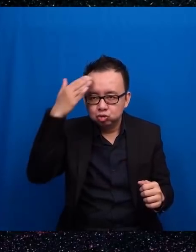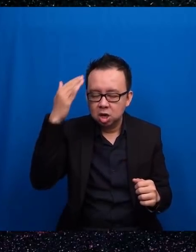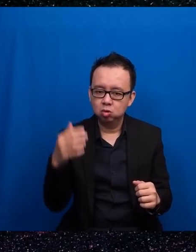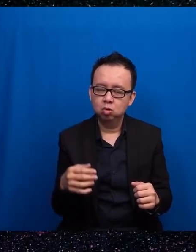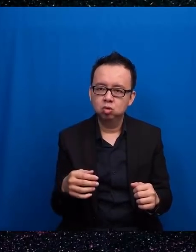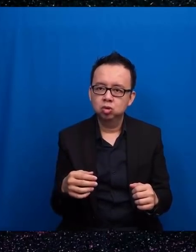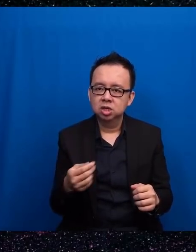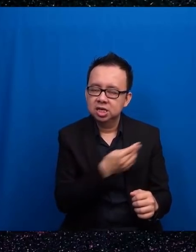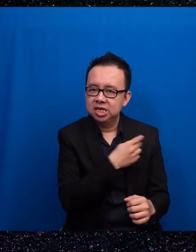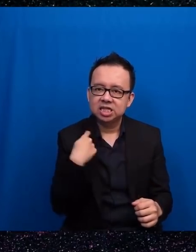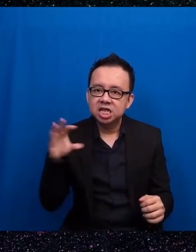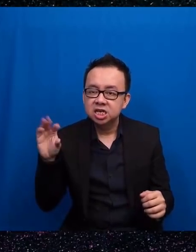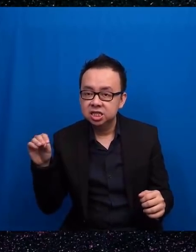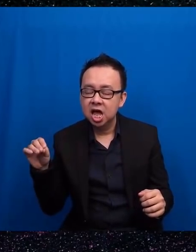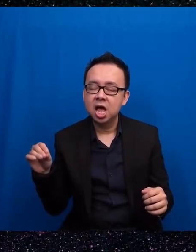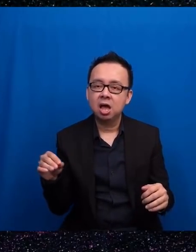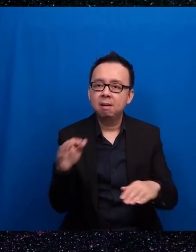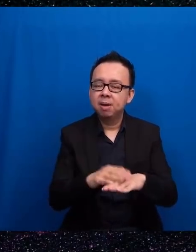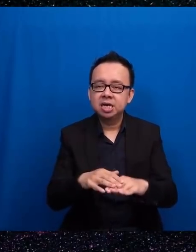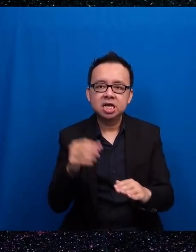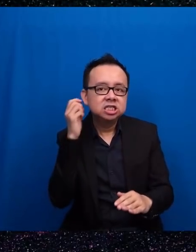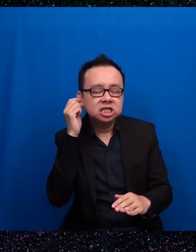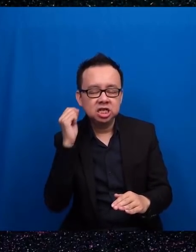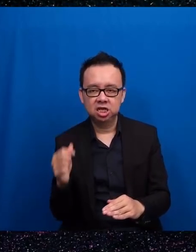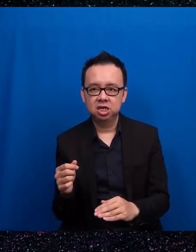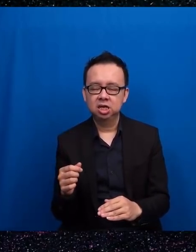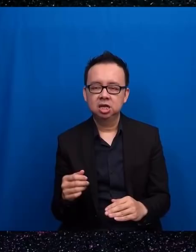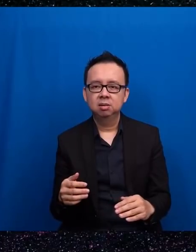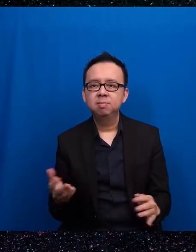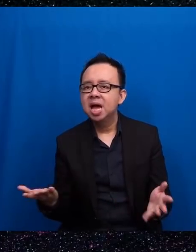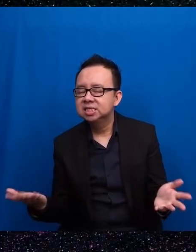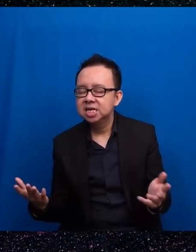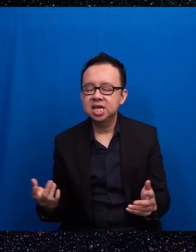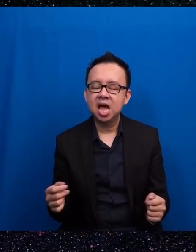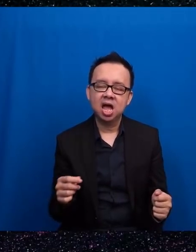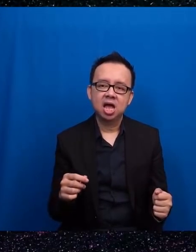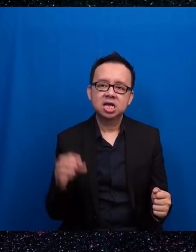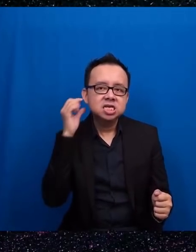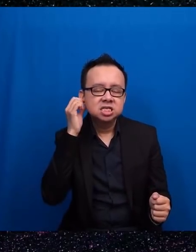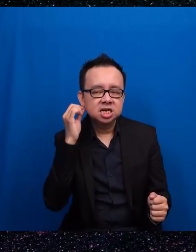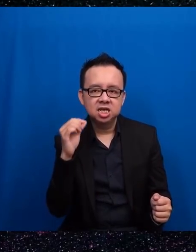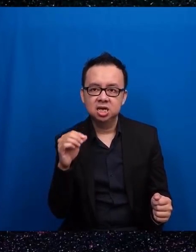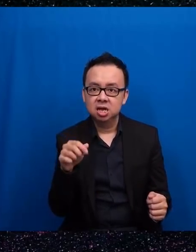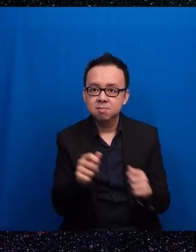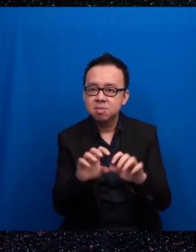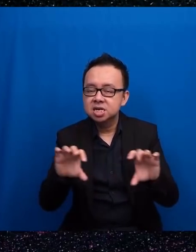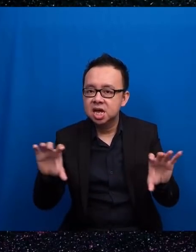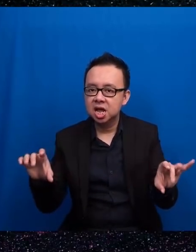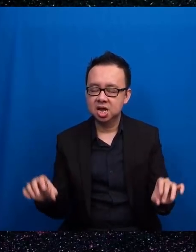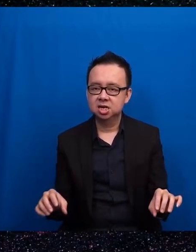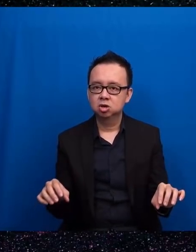sama istrinya, selama ini istrinya yang kerjakan semua urusan rumah tangganya. Mungkin ada baiknya ya, lipat-lipat